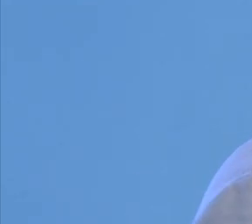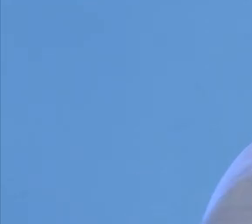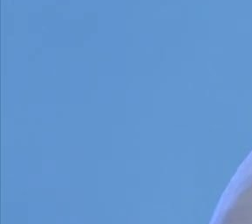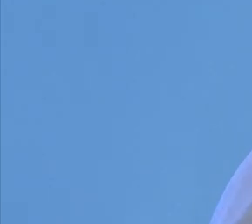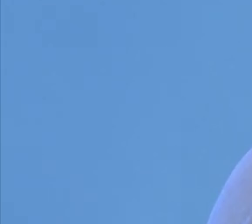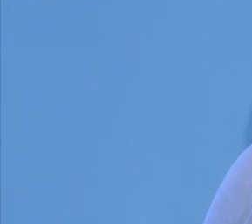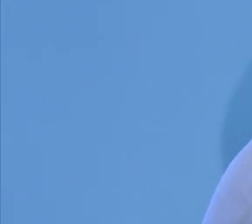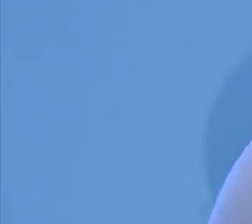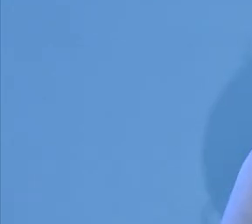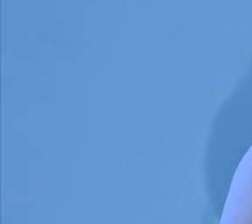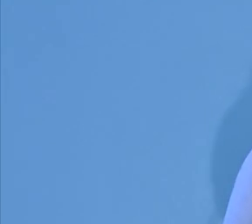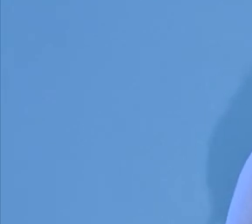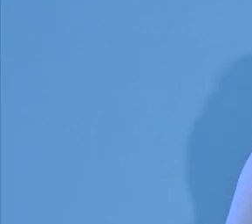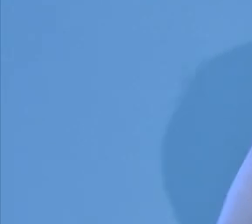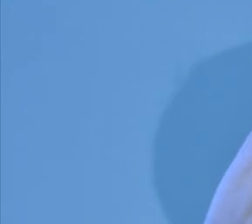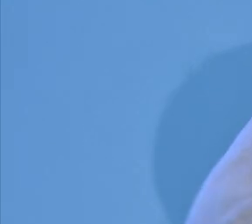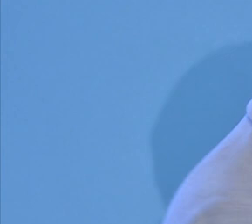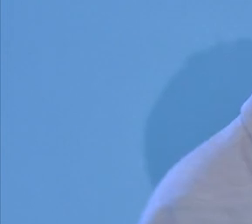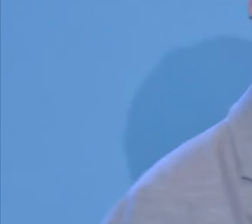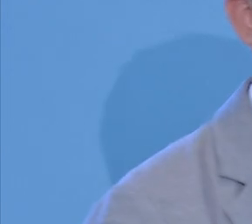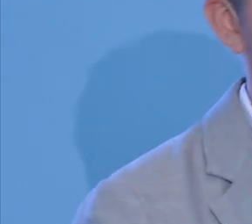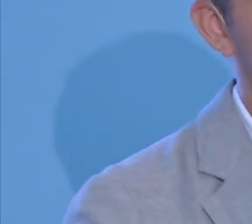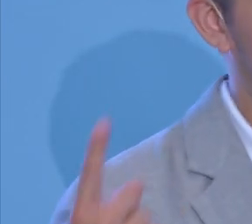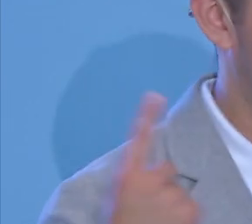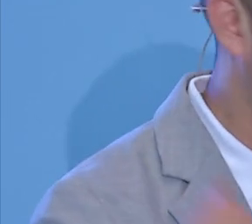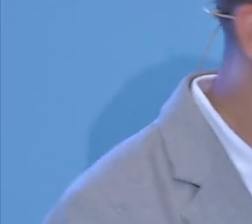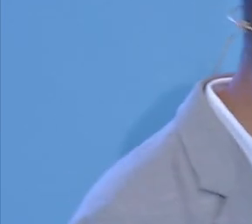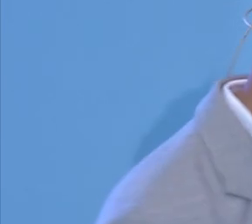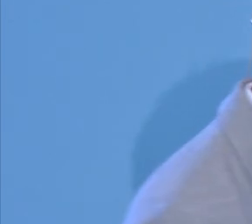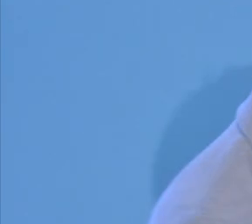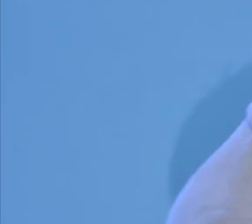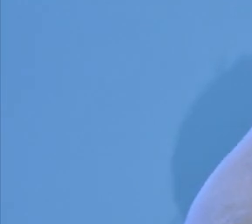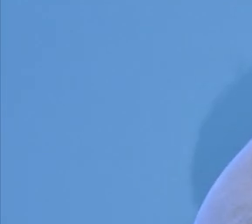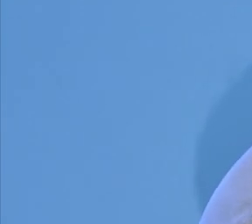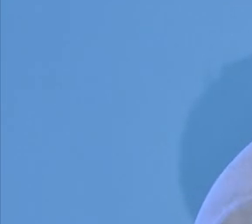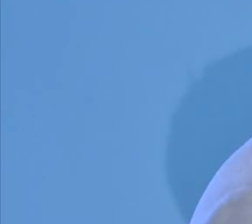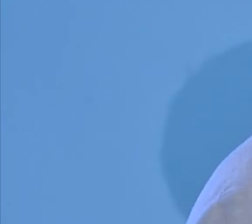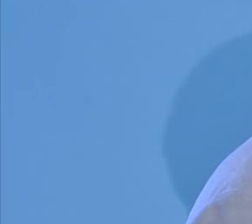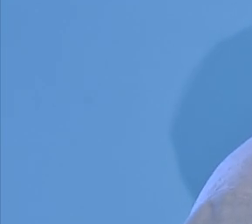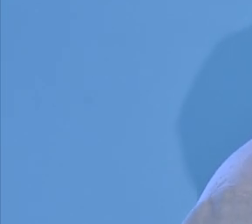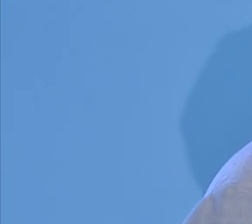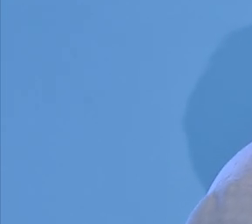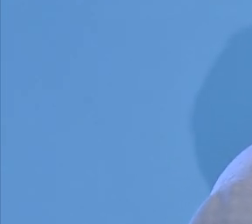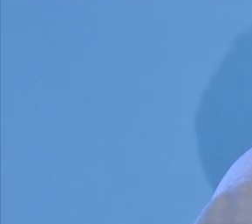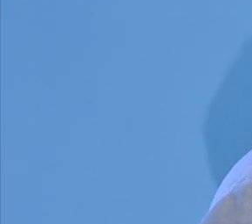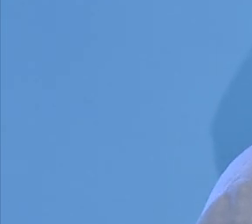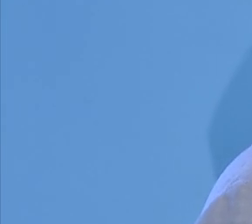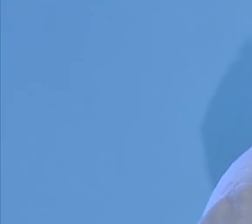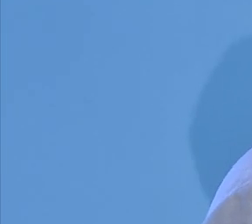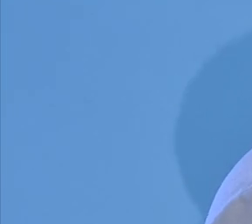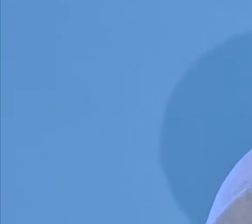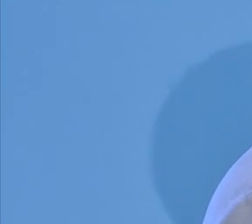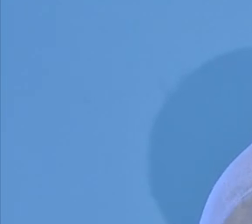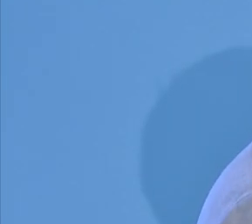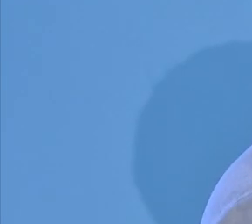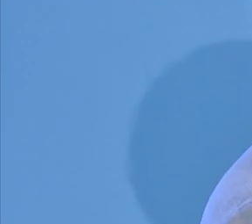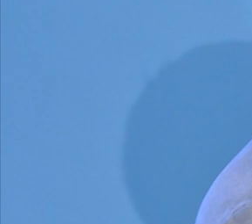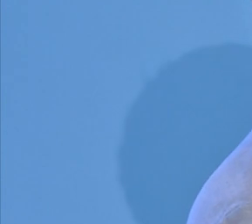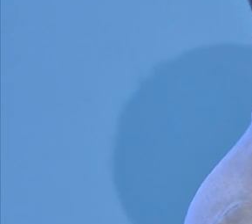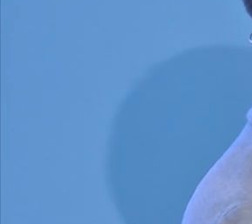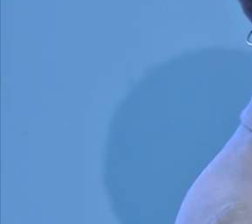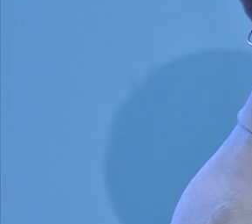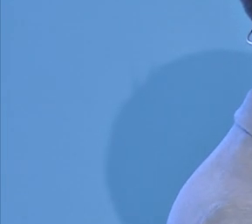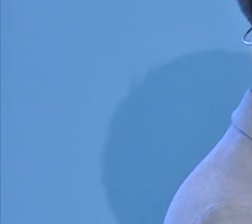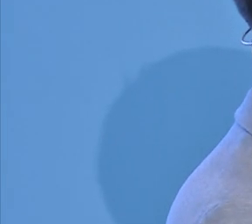slår hårt både på arbetsgivare, på Migrationsverket och på invandrare. Och sen hur kan vi lösa det utan